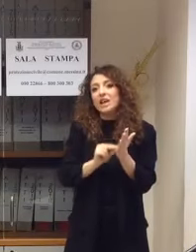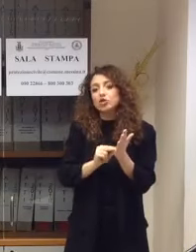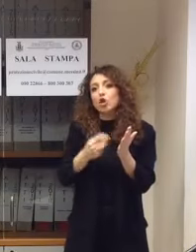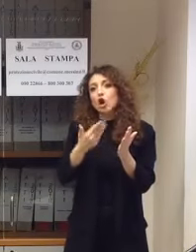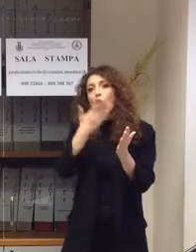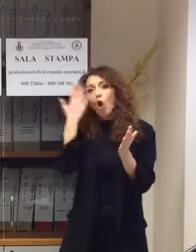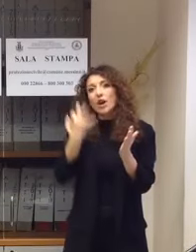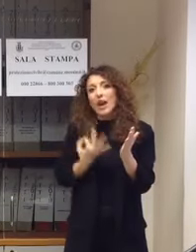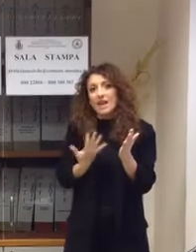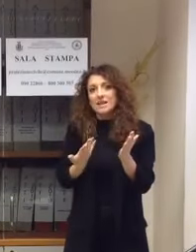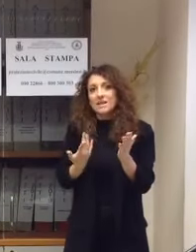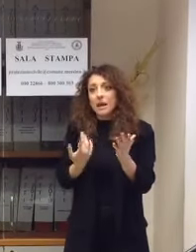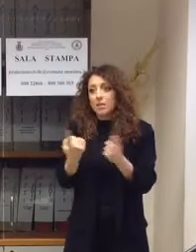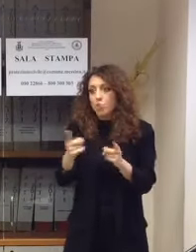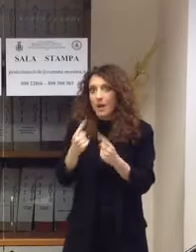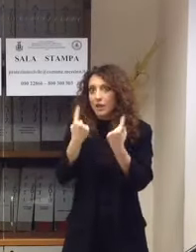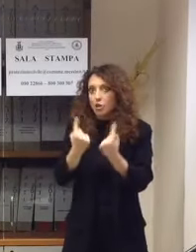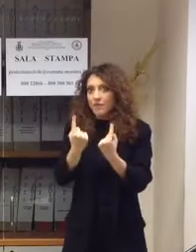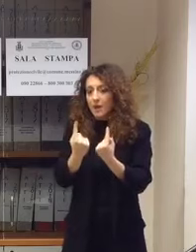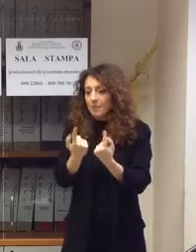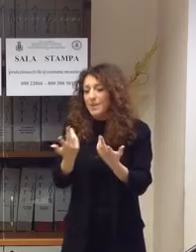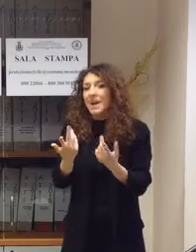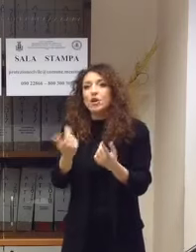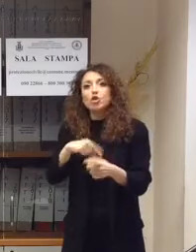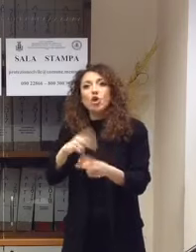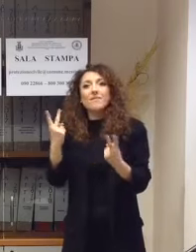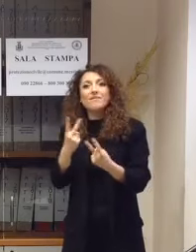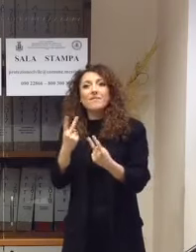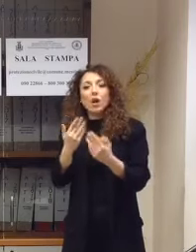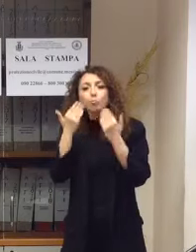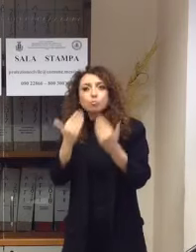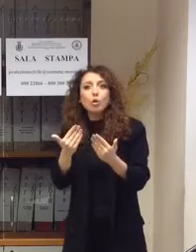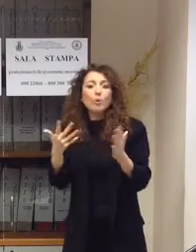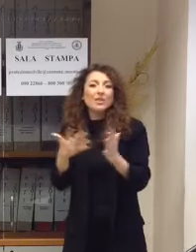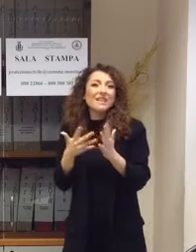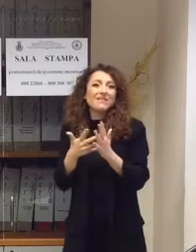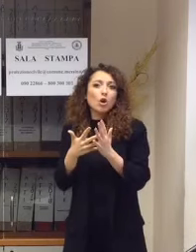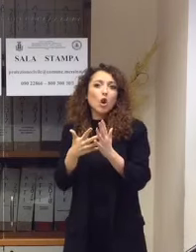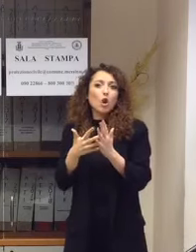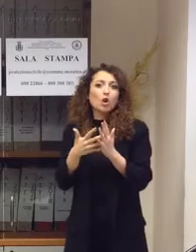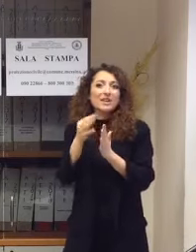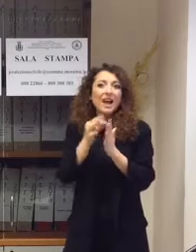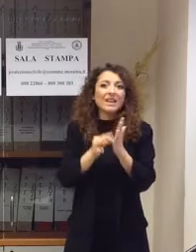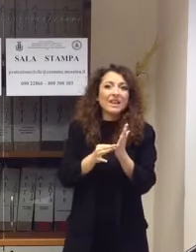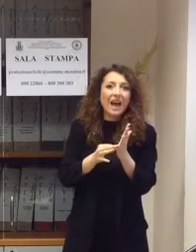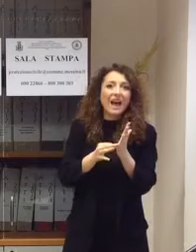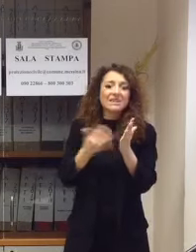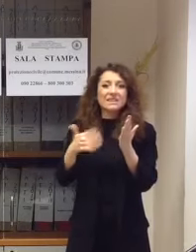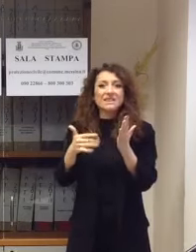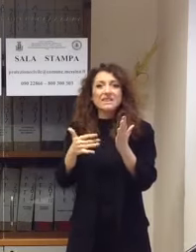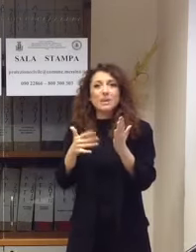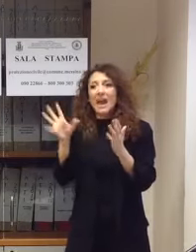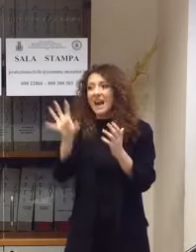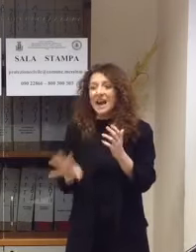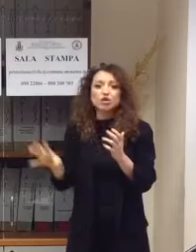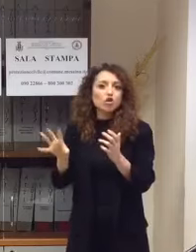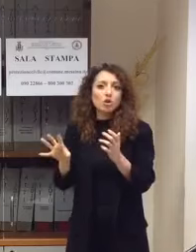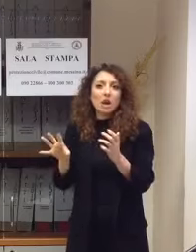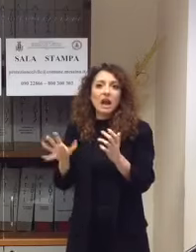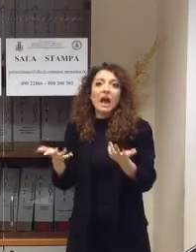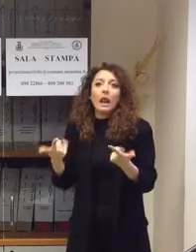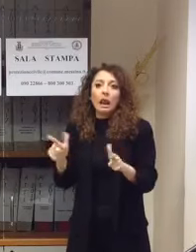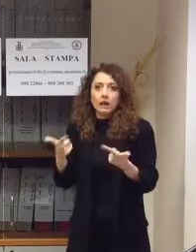perché noi purtroppo abbiamo avuto difficoltà ad avere le banche dati perché a livello regionale questa operazione non è stata fatta, quindi ce la siamo